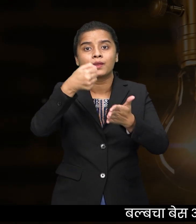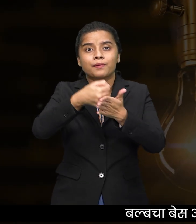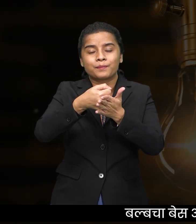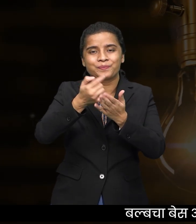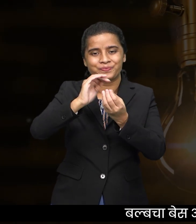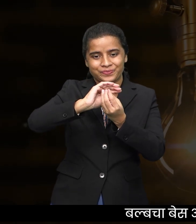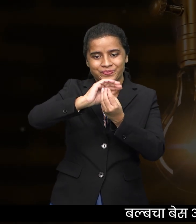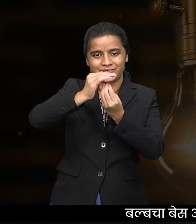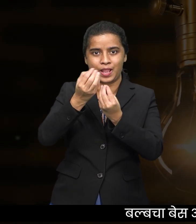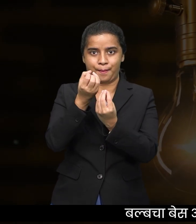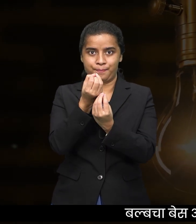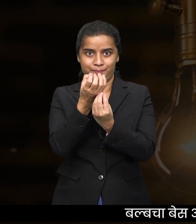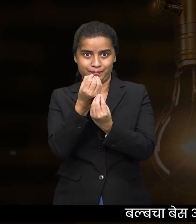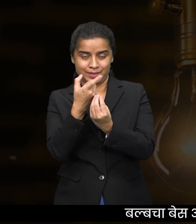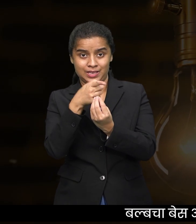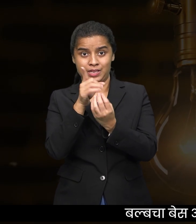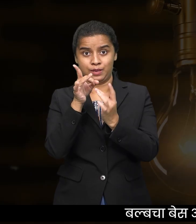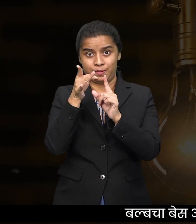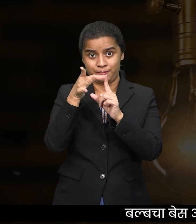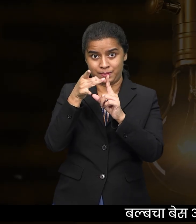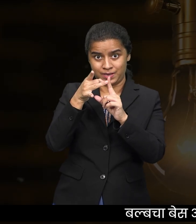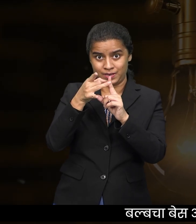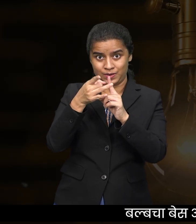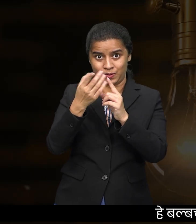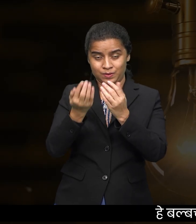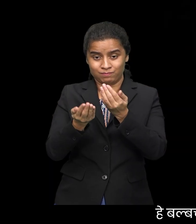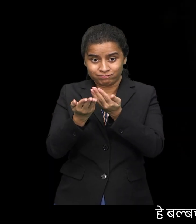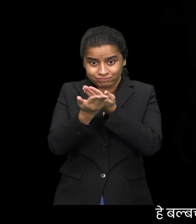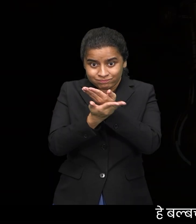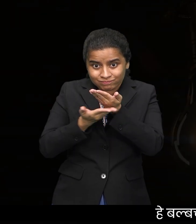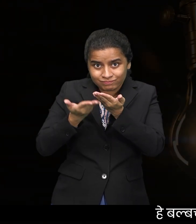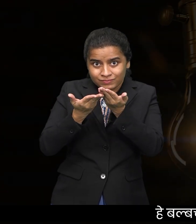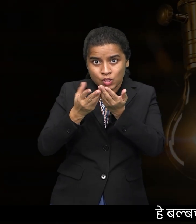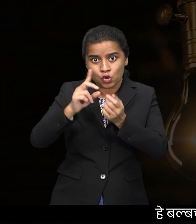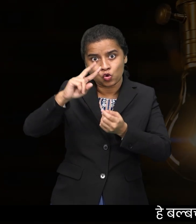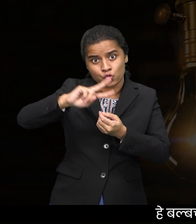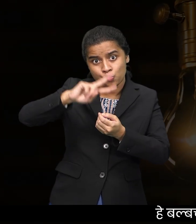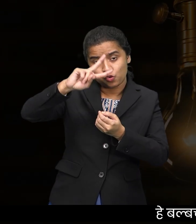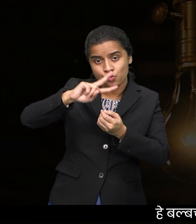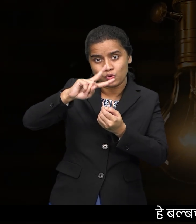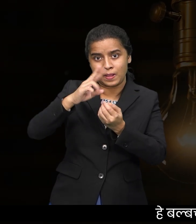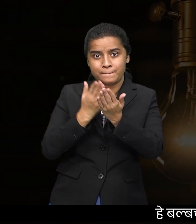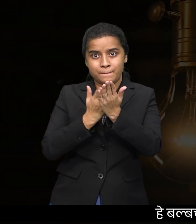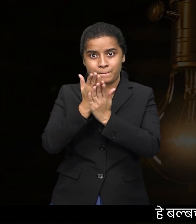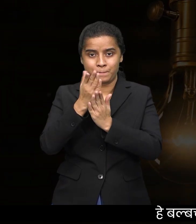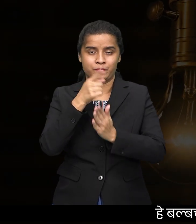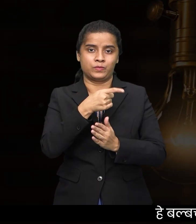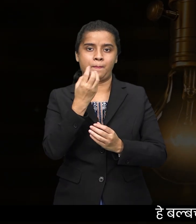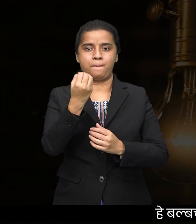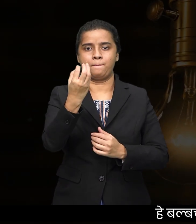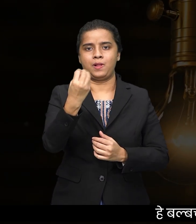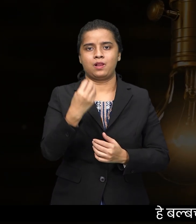बल्बचा बेस आणि बेसचा धातूचा टोक हे बल्बचे दोन टोक आहेत.